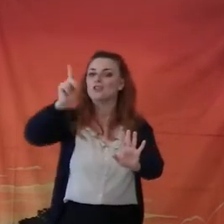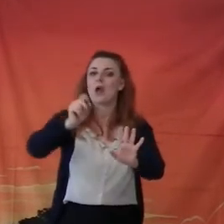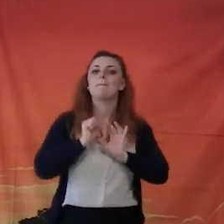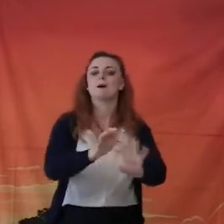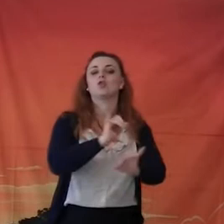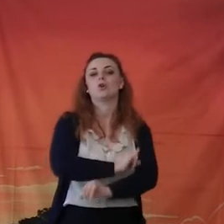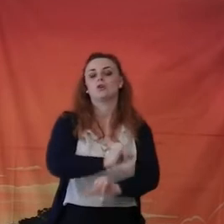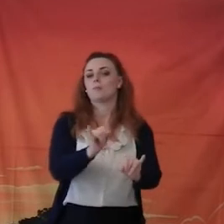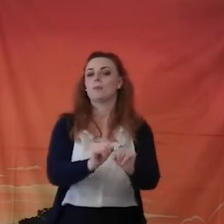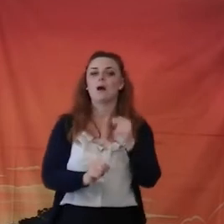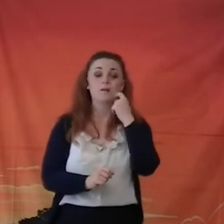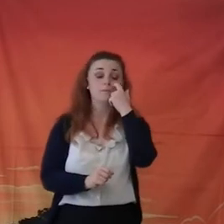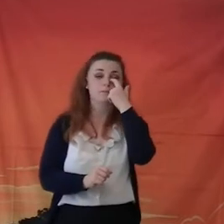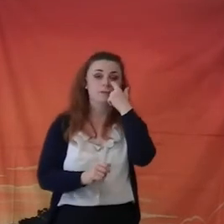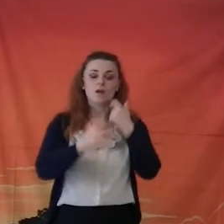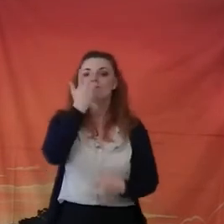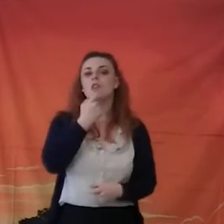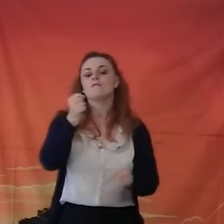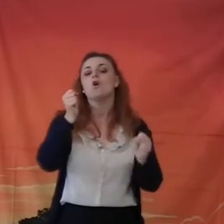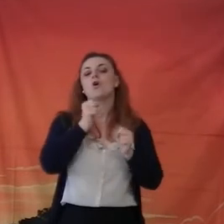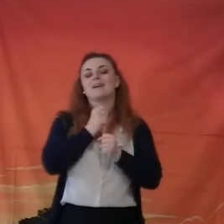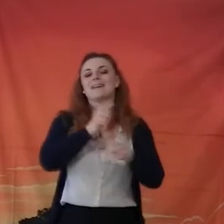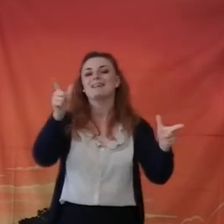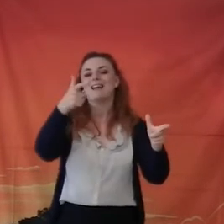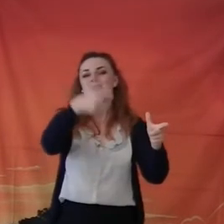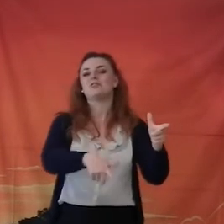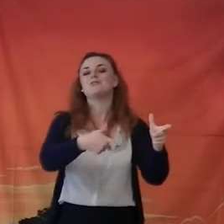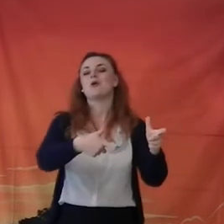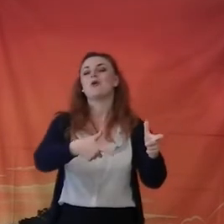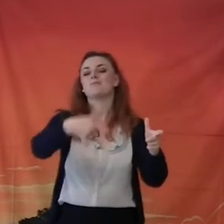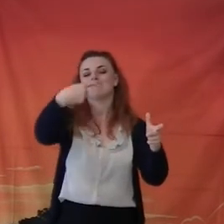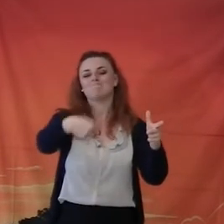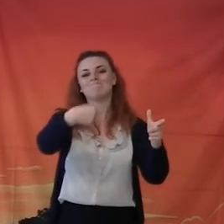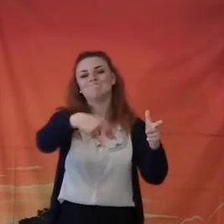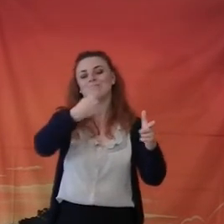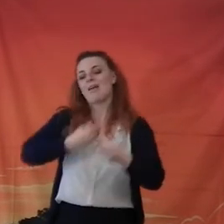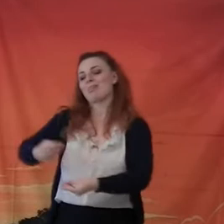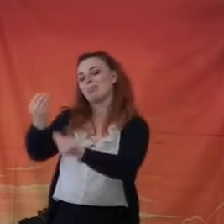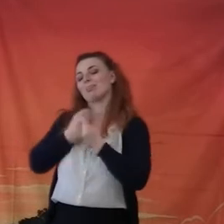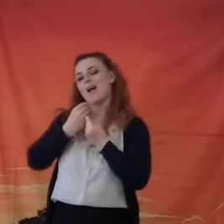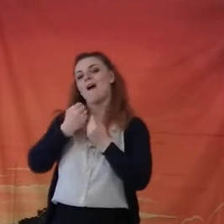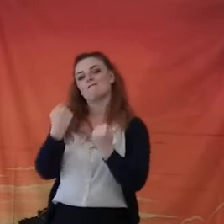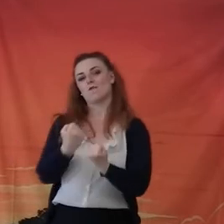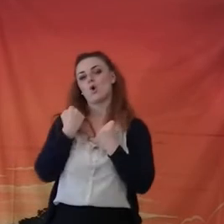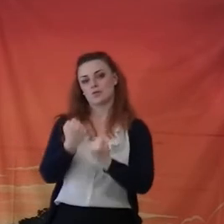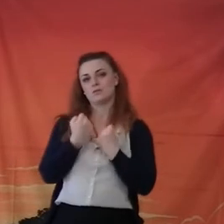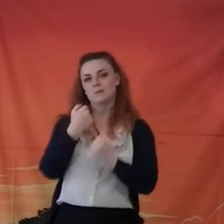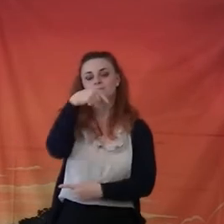perché è stata la nostra forza in questi anni. E quindi in questi